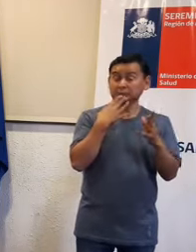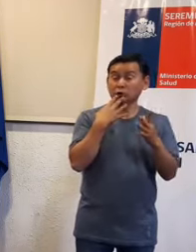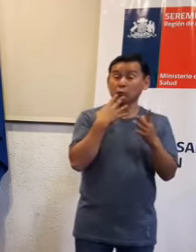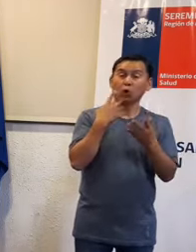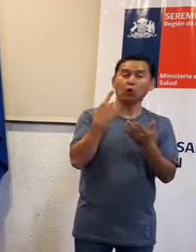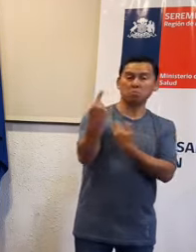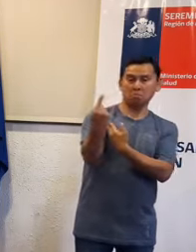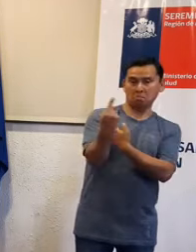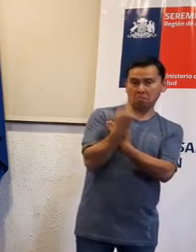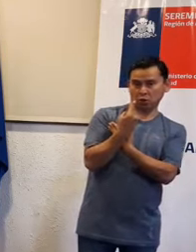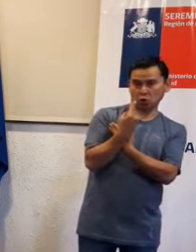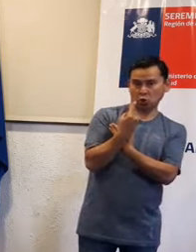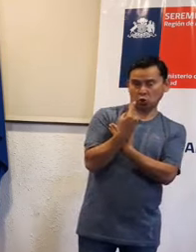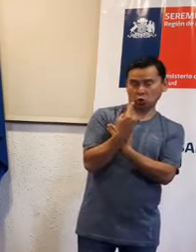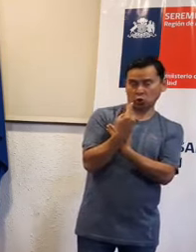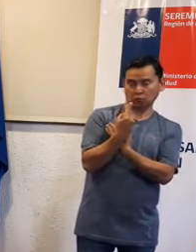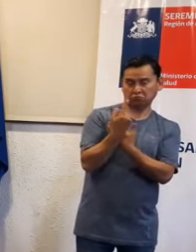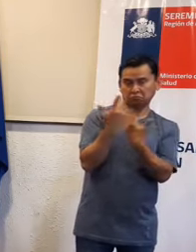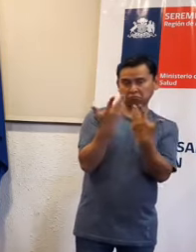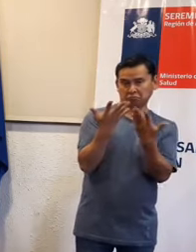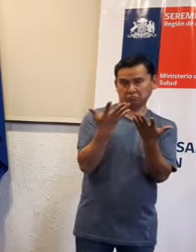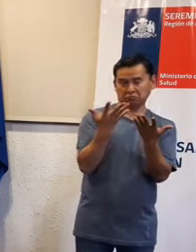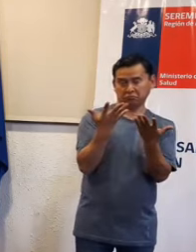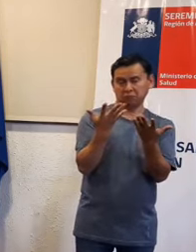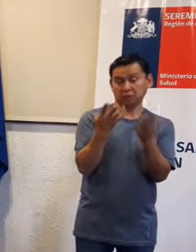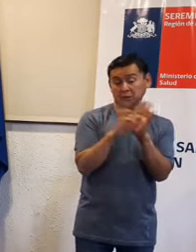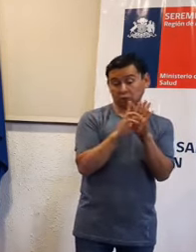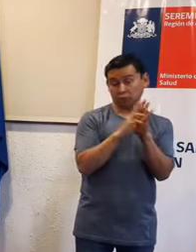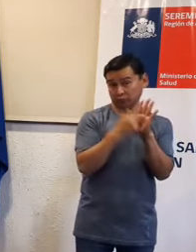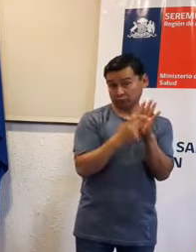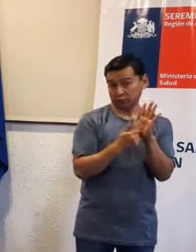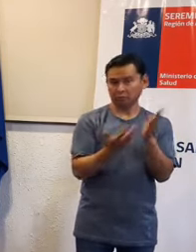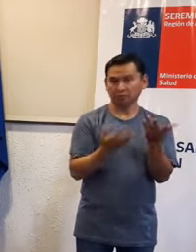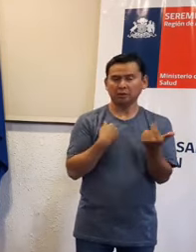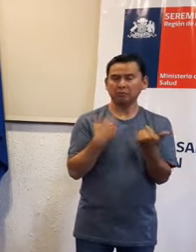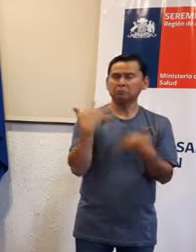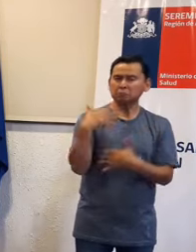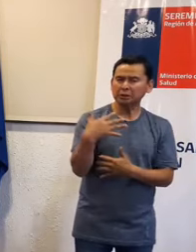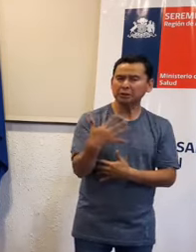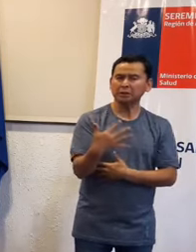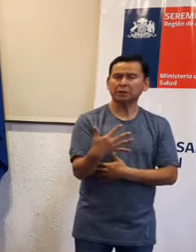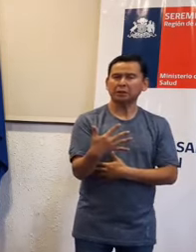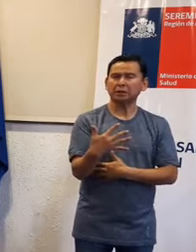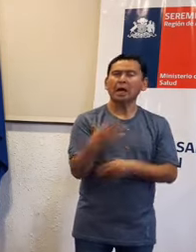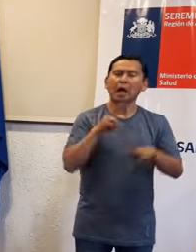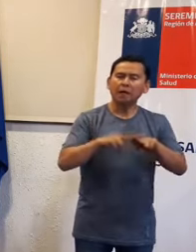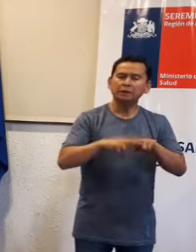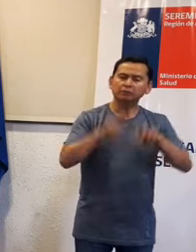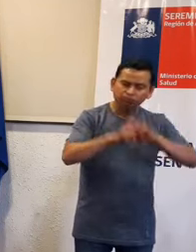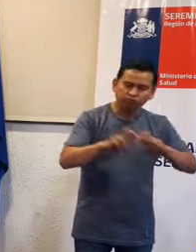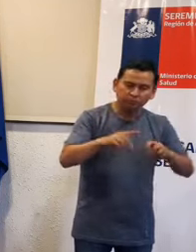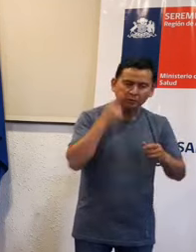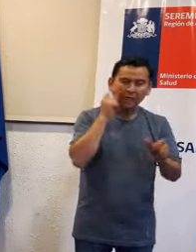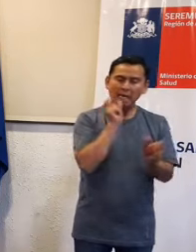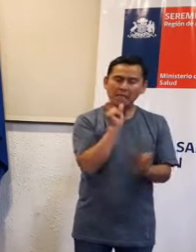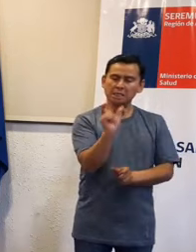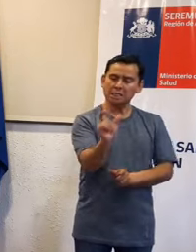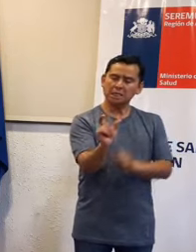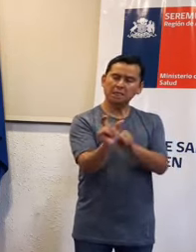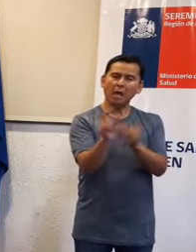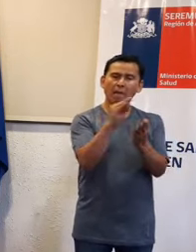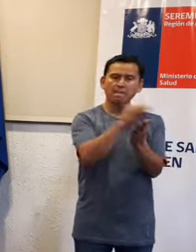las instrucciones que nos da o las facultades que nos da la respectiva resolución importan efectuar la revisión de la licencia de conducir